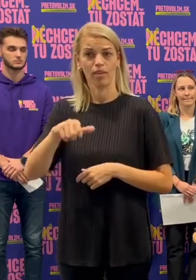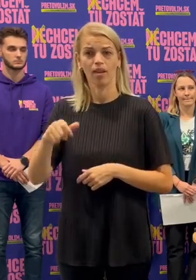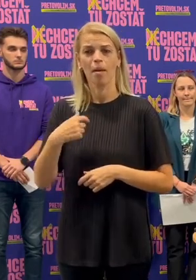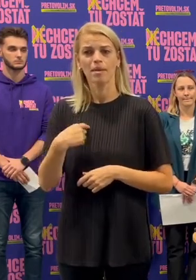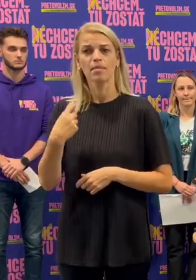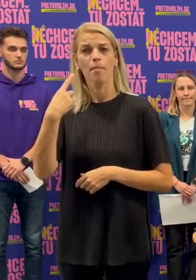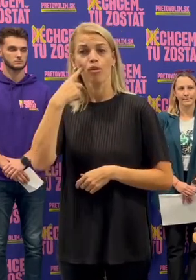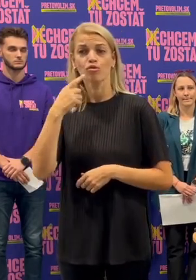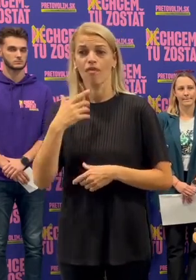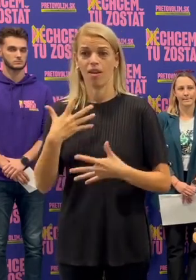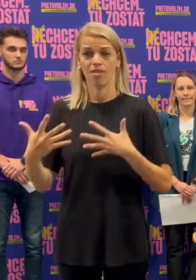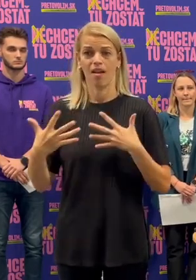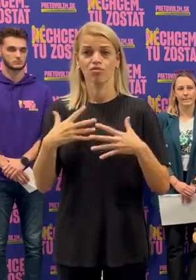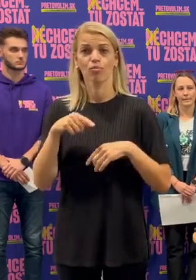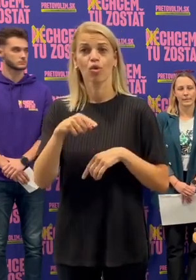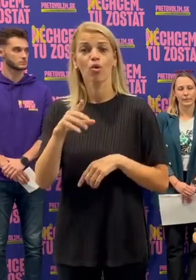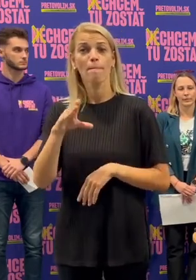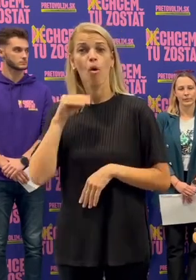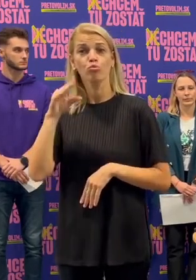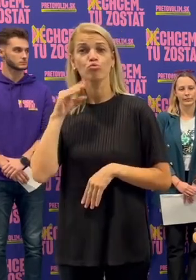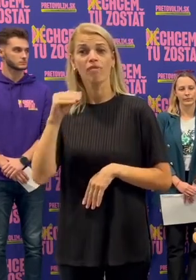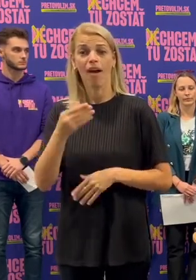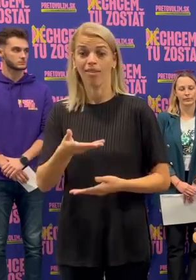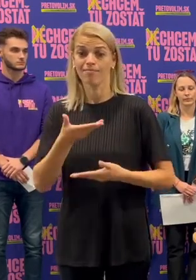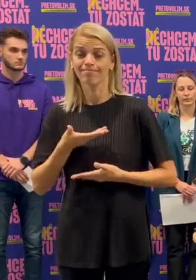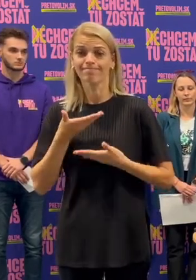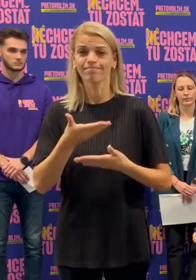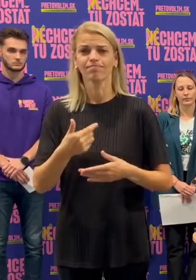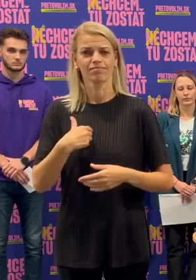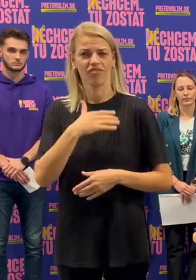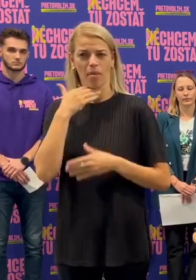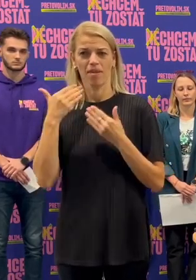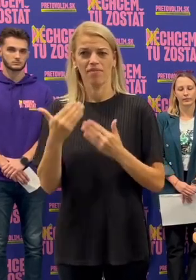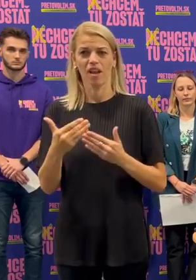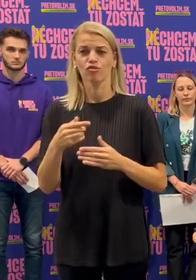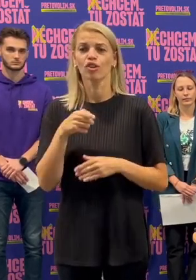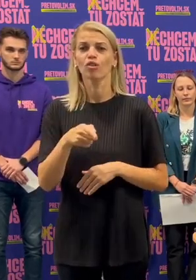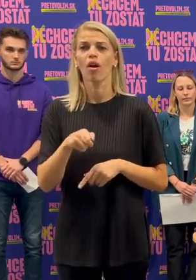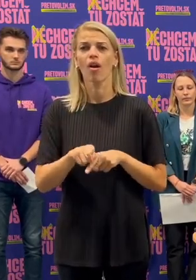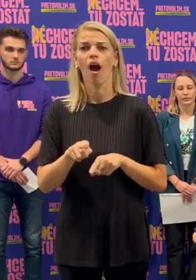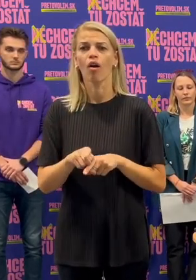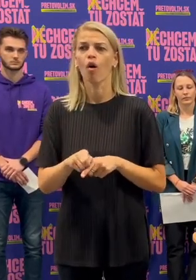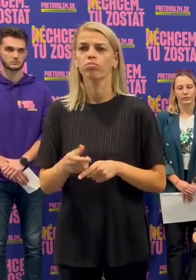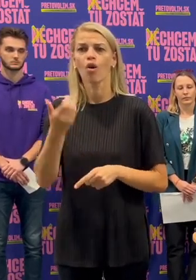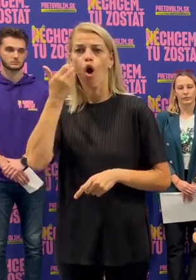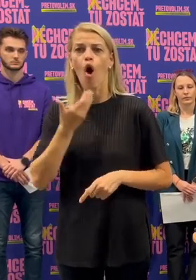sa navzájom, za toto počúvanie som vďačný a je to jedna z ciest k občianskej angažovanosti.